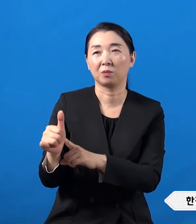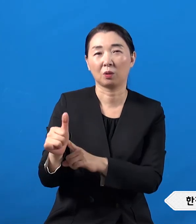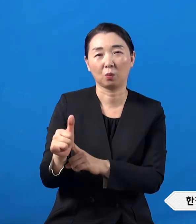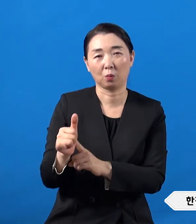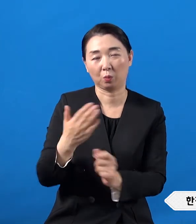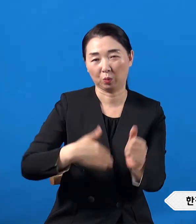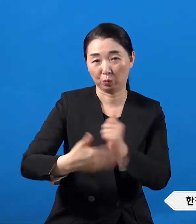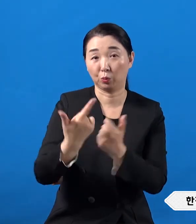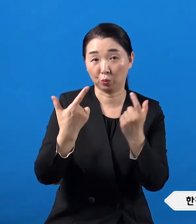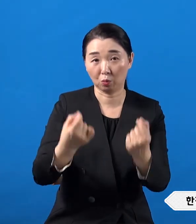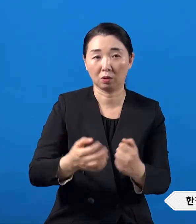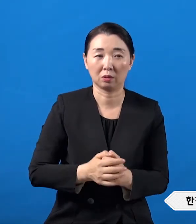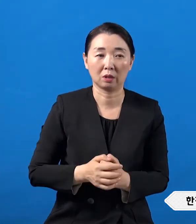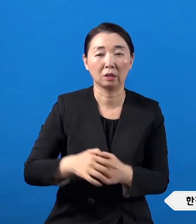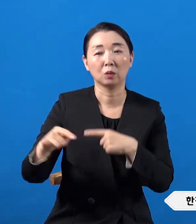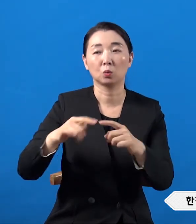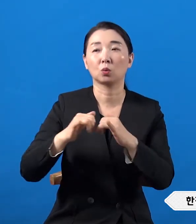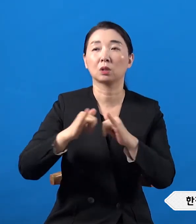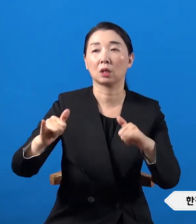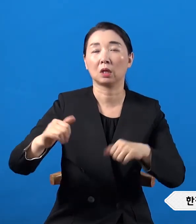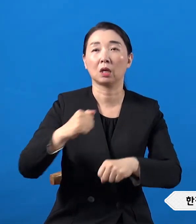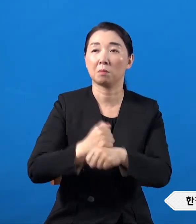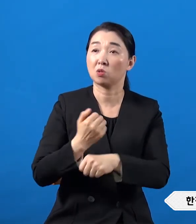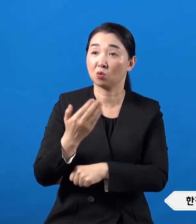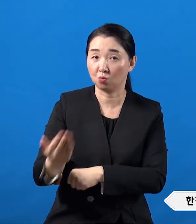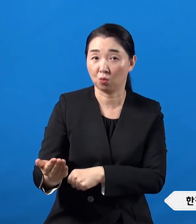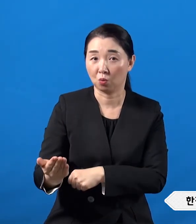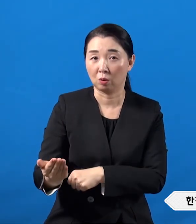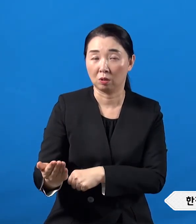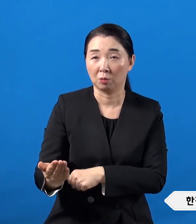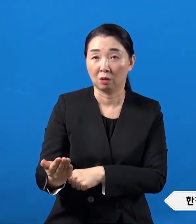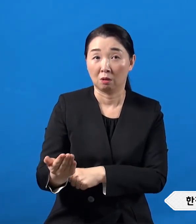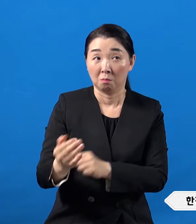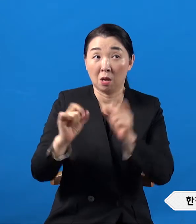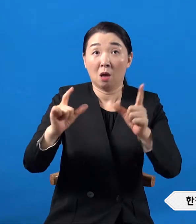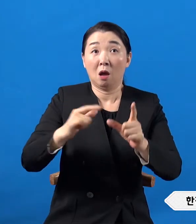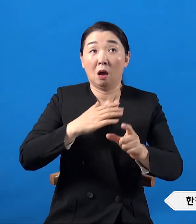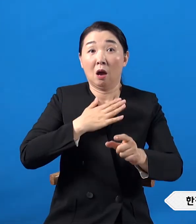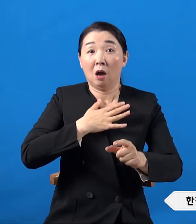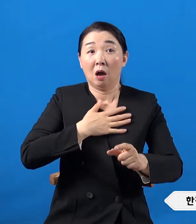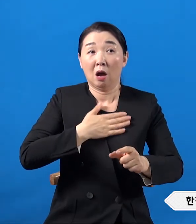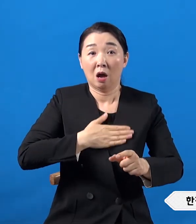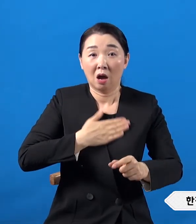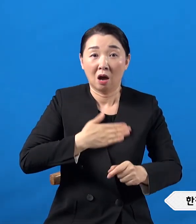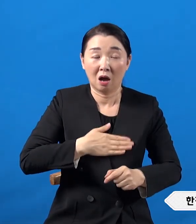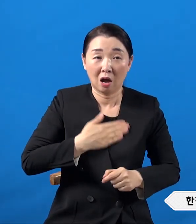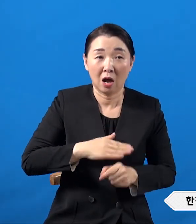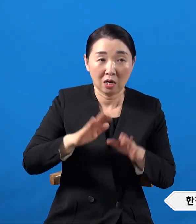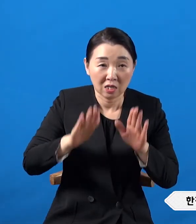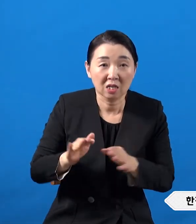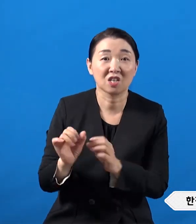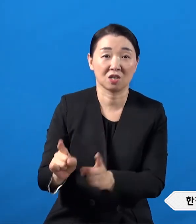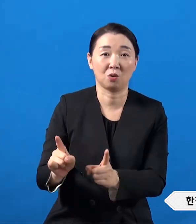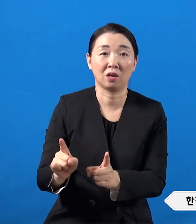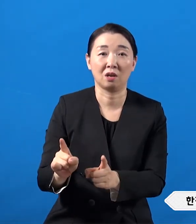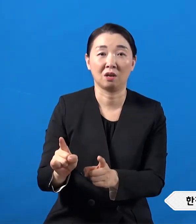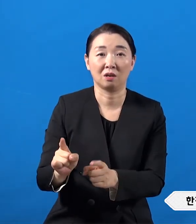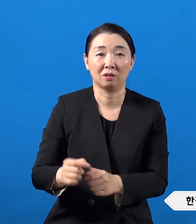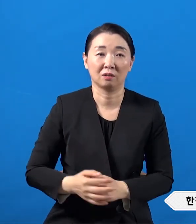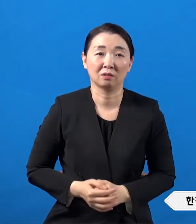입다도 그런 것입니다. 통치자가 되게 해주겠다고 하니까 그냥 귀가 번쩍 뜨여서 드디어 기회가